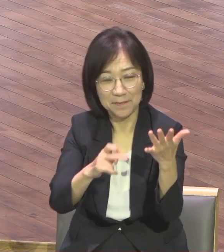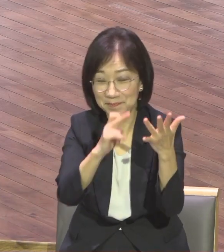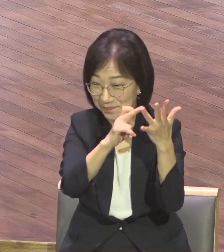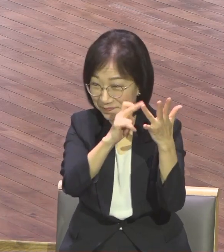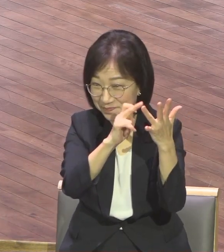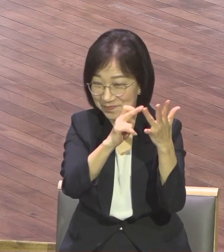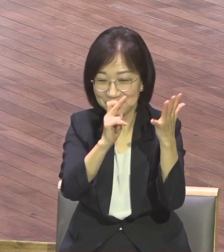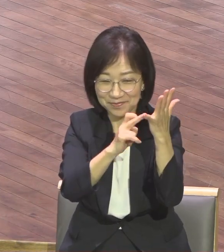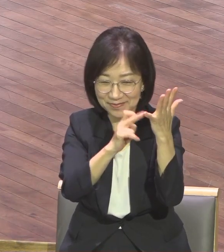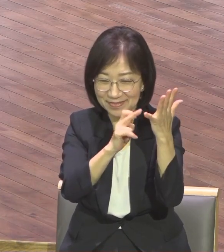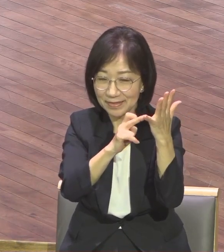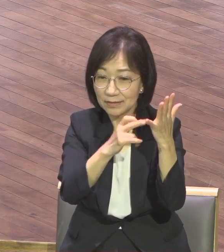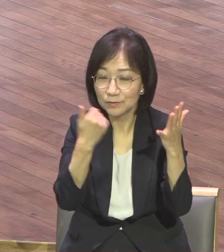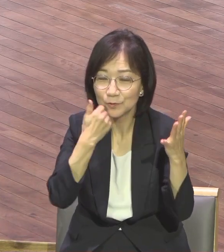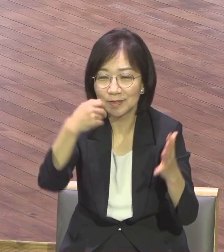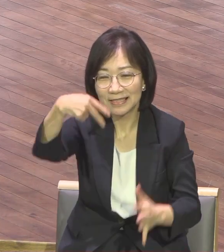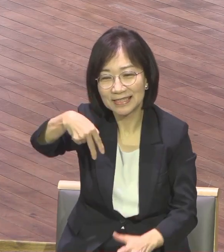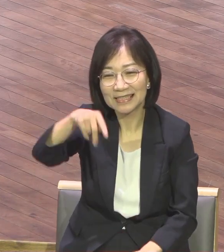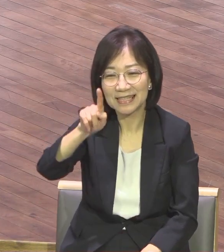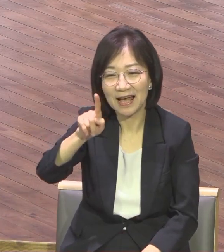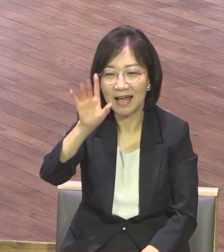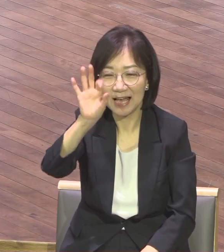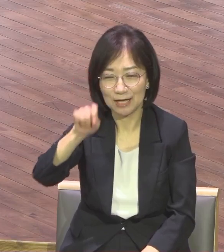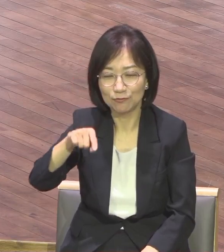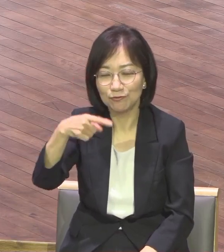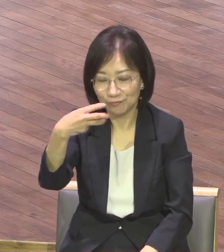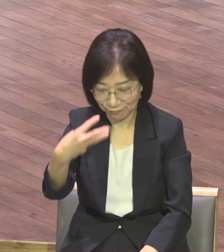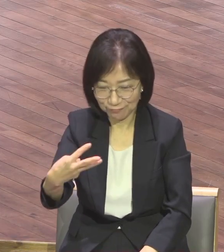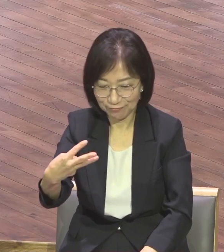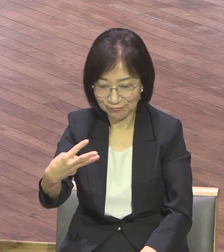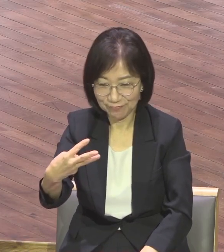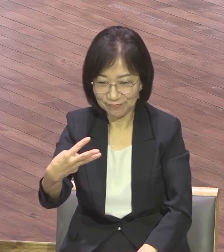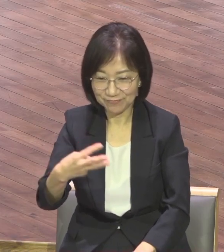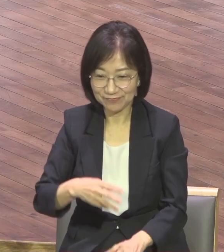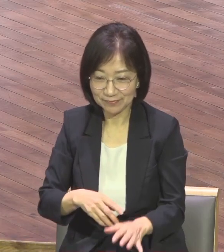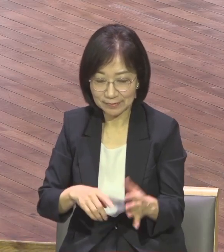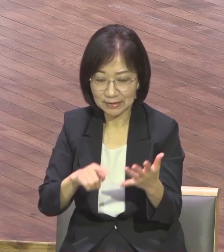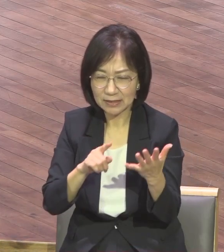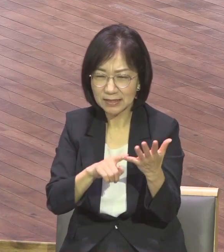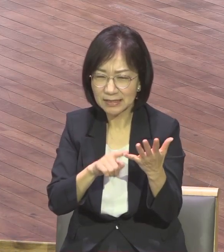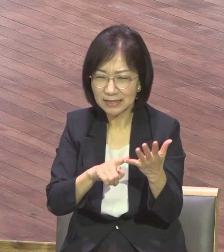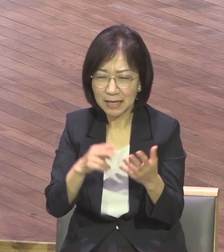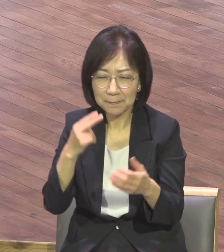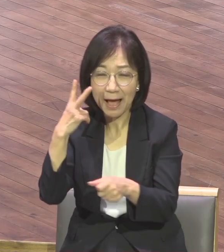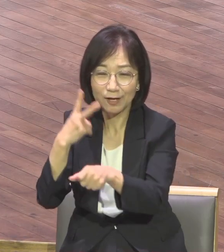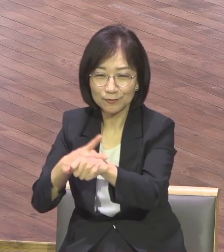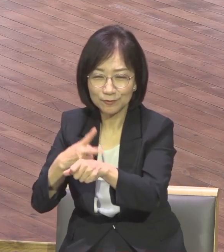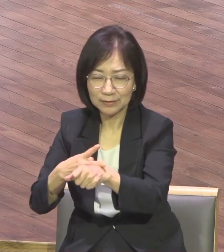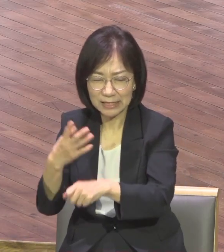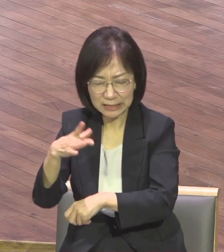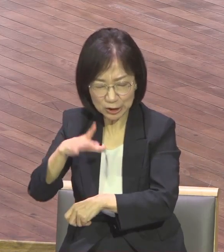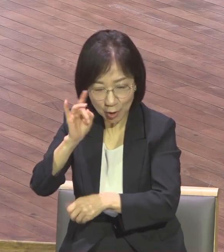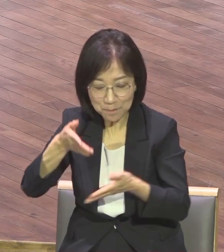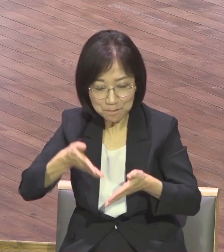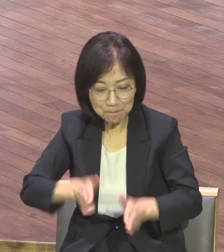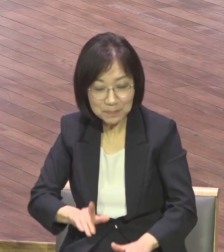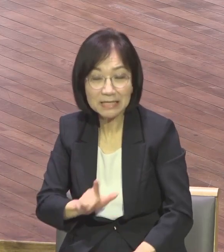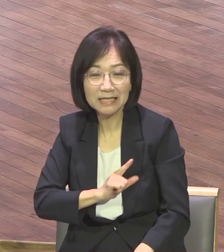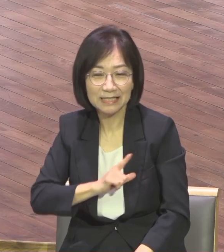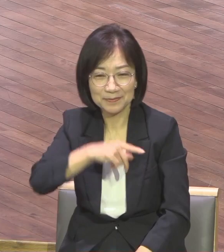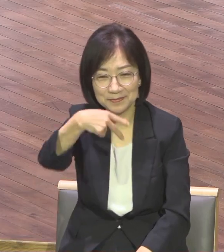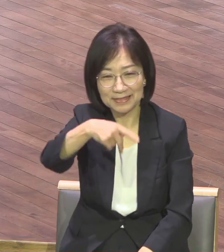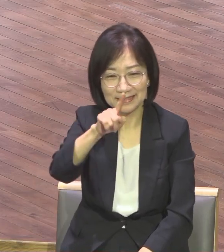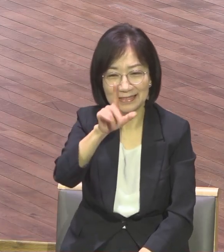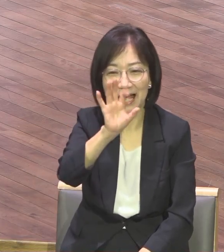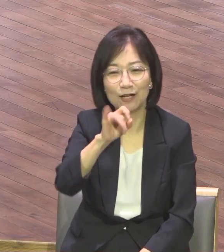팀원이 마지막 나오죠. 사울이라. 이 사울은 사도 바울의 본래 이름입니다. 이 사울은